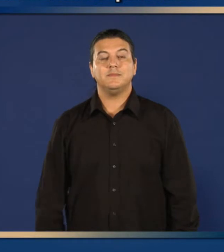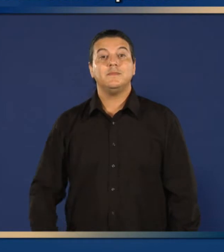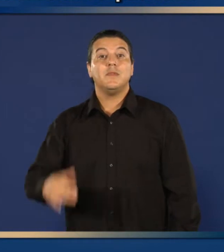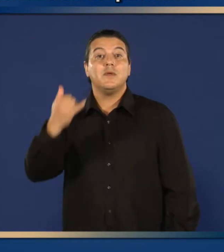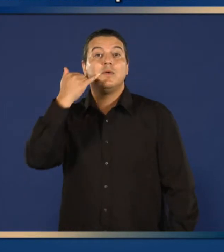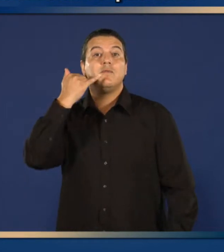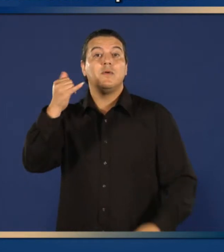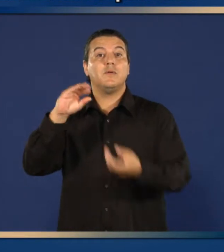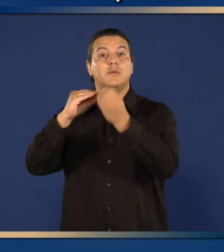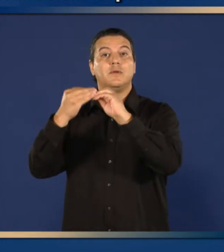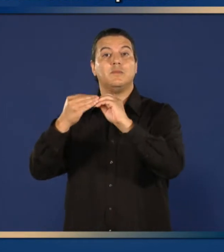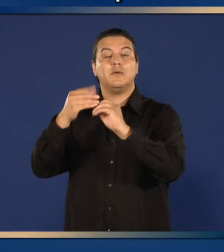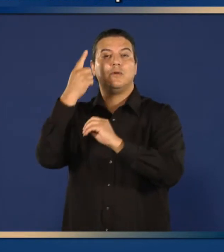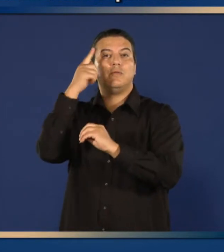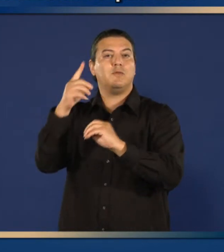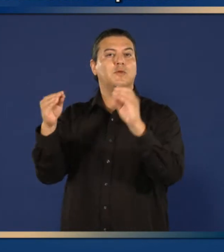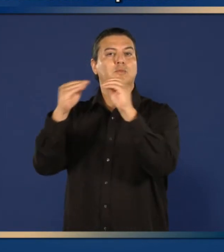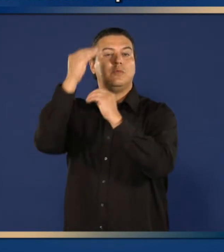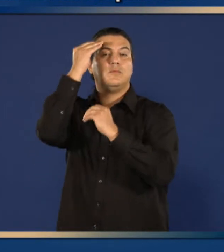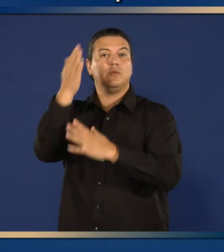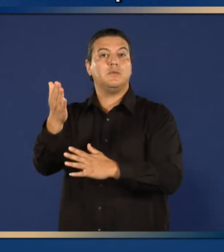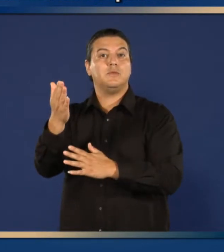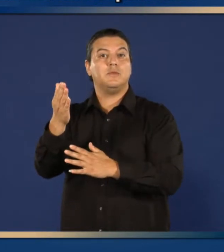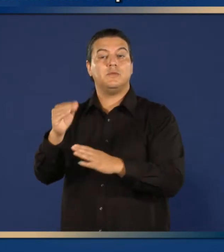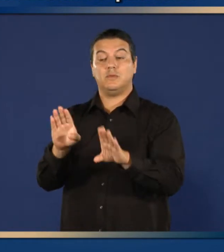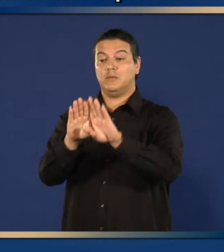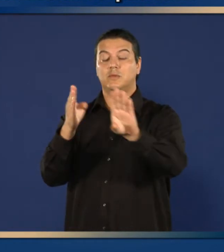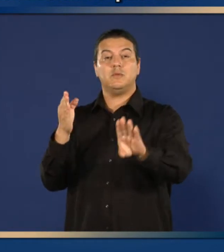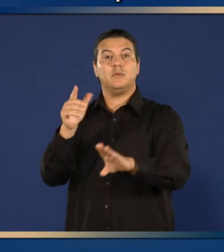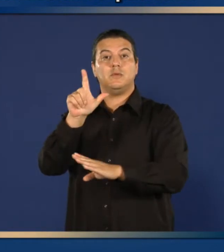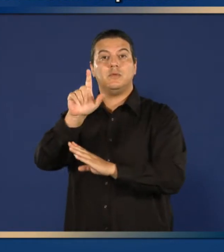24 horas de información teléfono